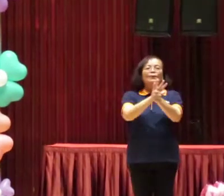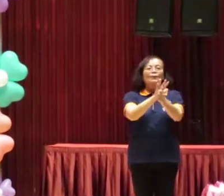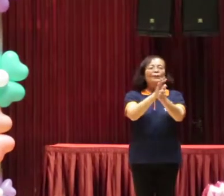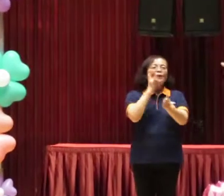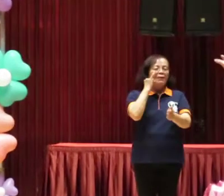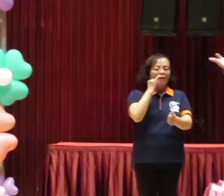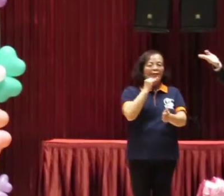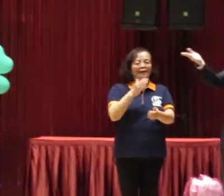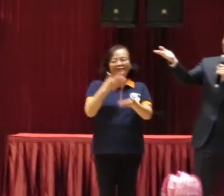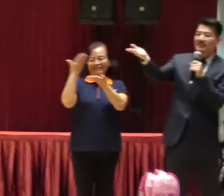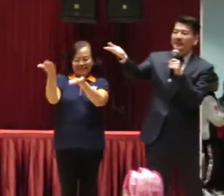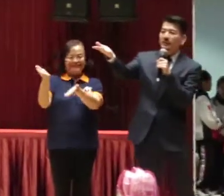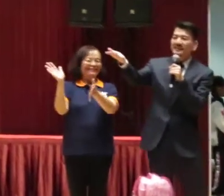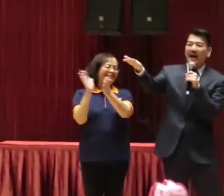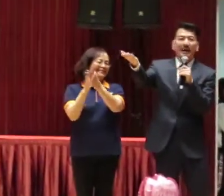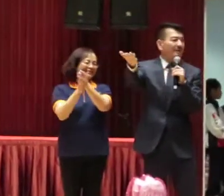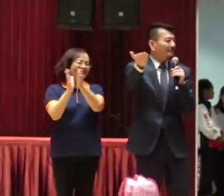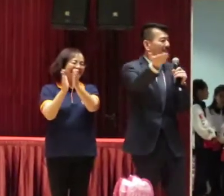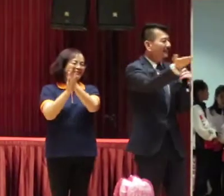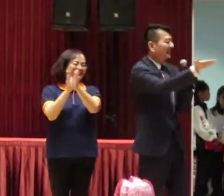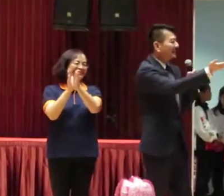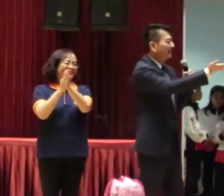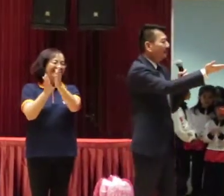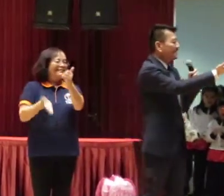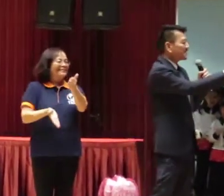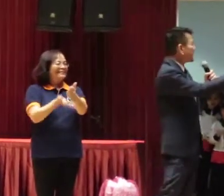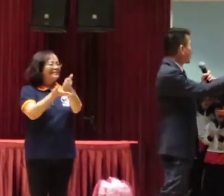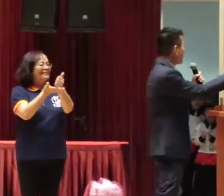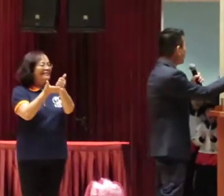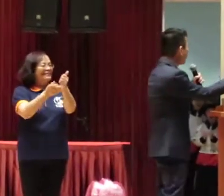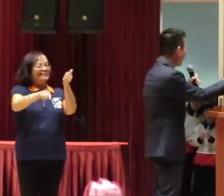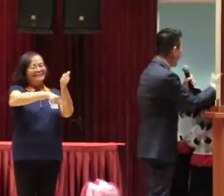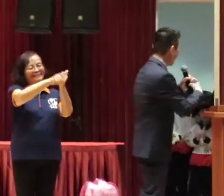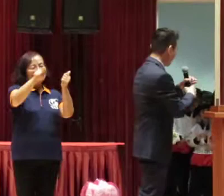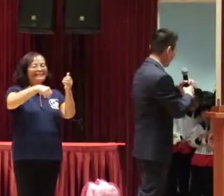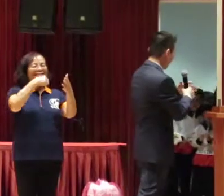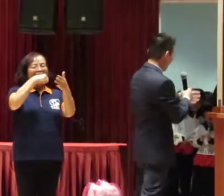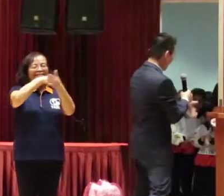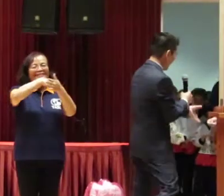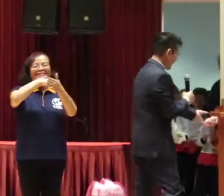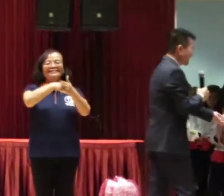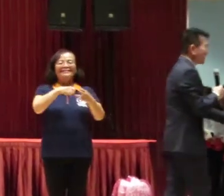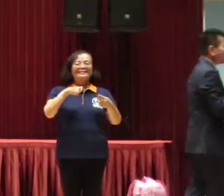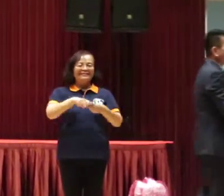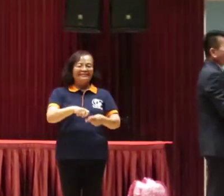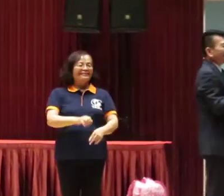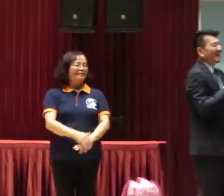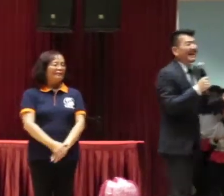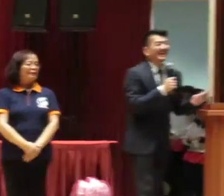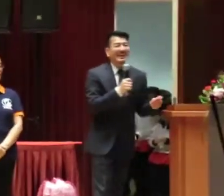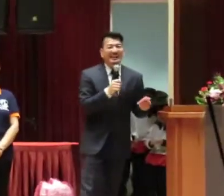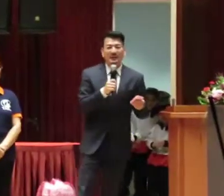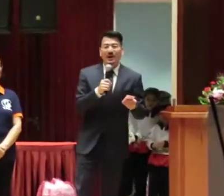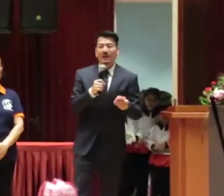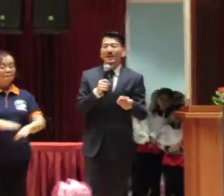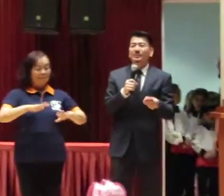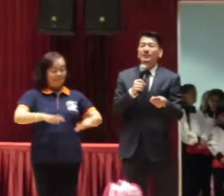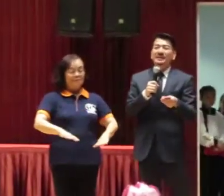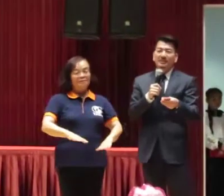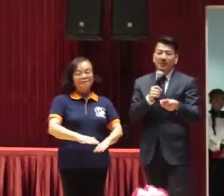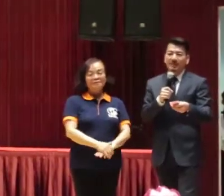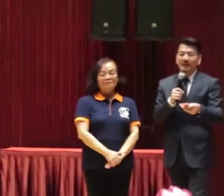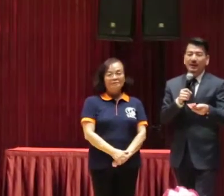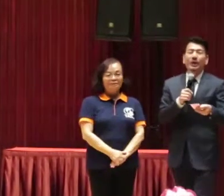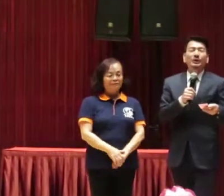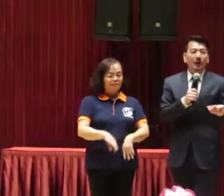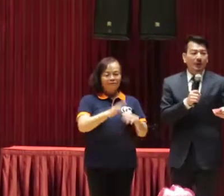呢，我们先给志工朋友来点热情的掌声鼓励一下，好不好？谢谢我们台中市社会局，谢谢。那家一定很牛哈，快点，